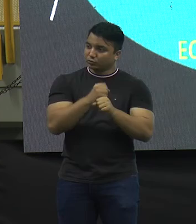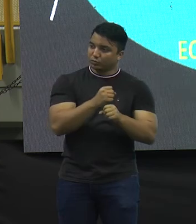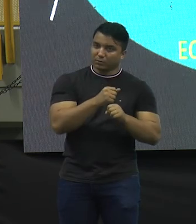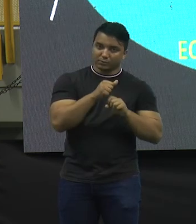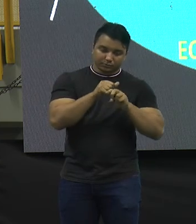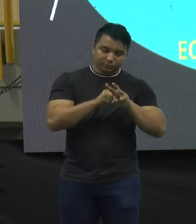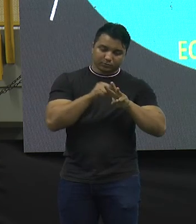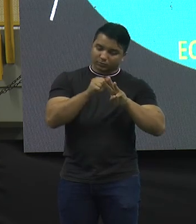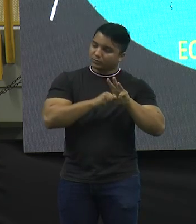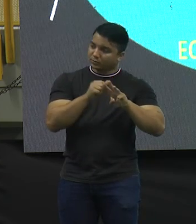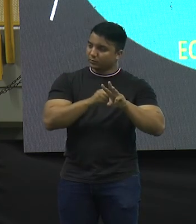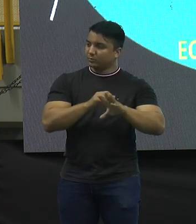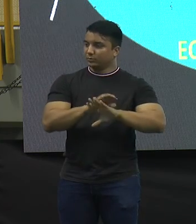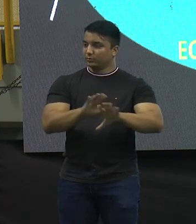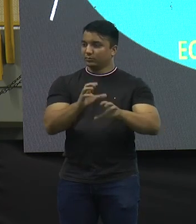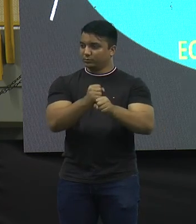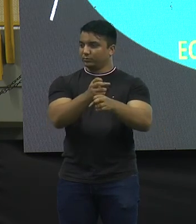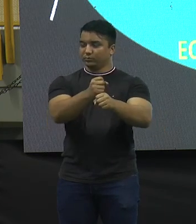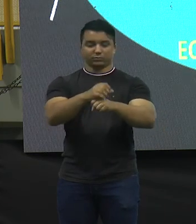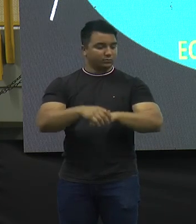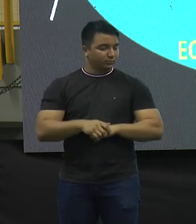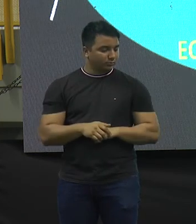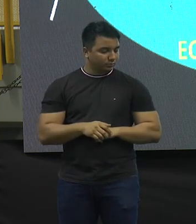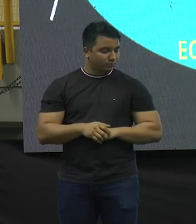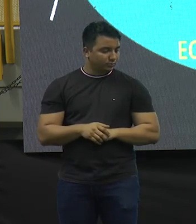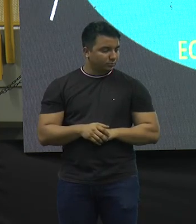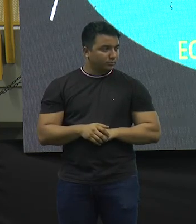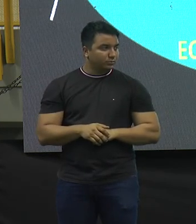meses. Ok? Beleza.